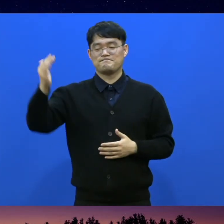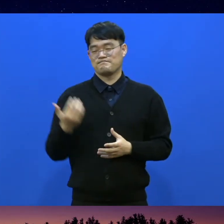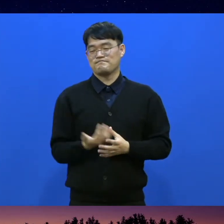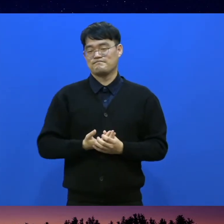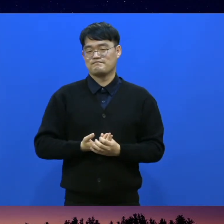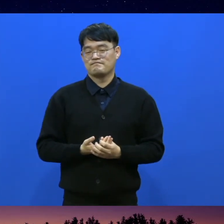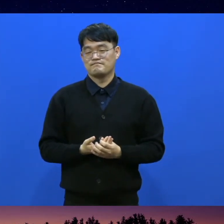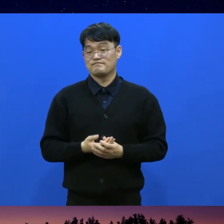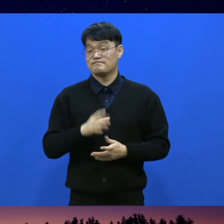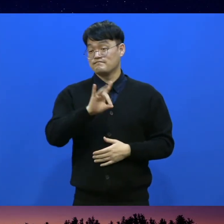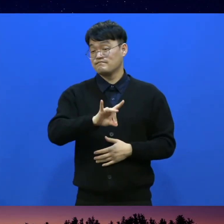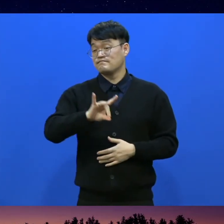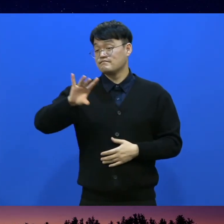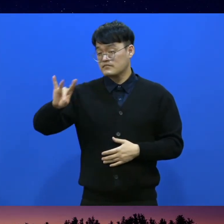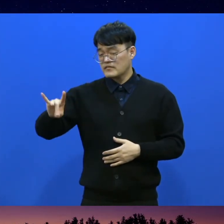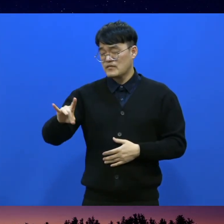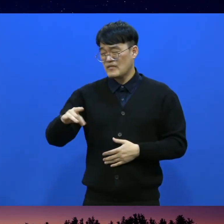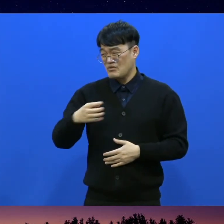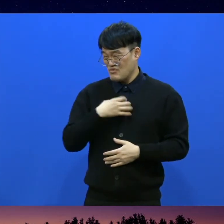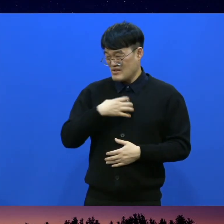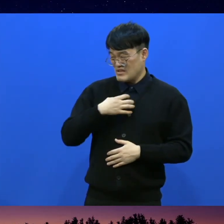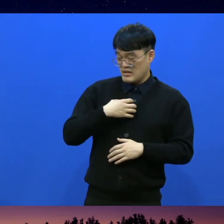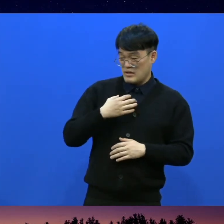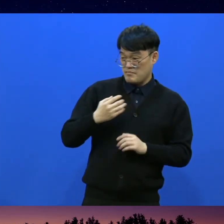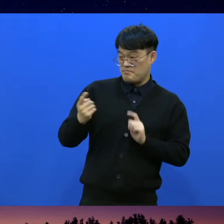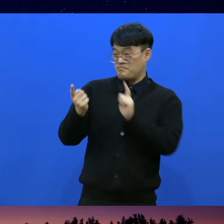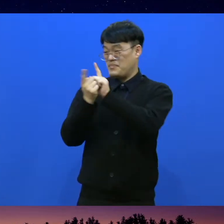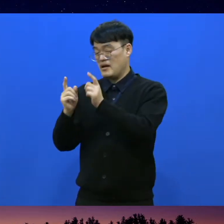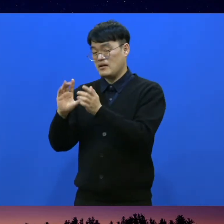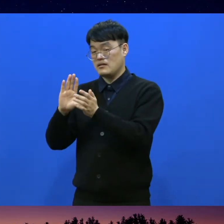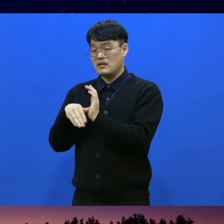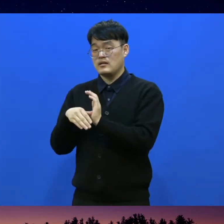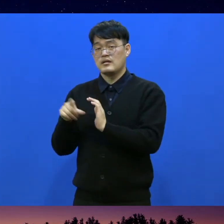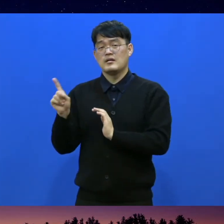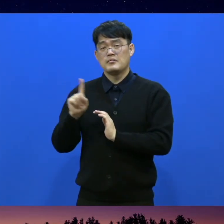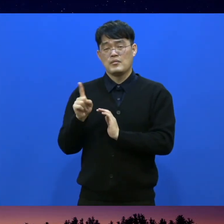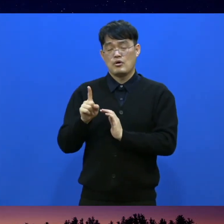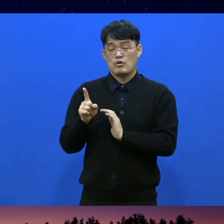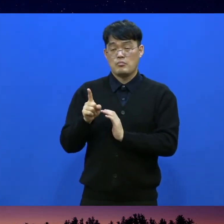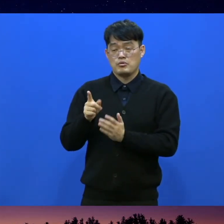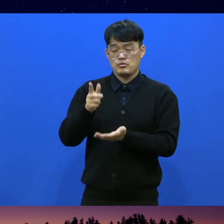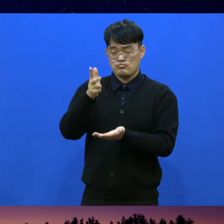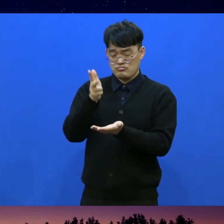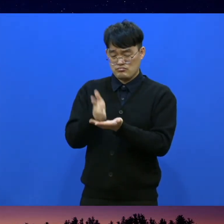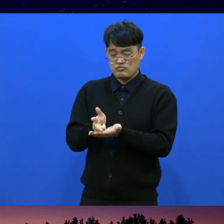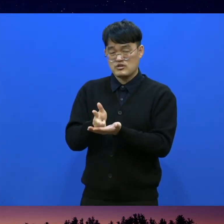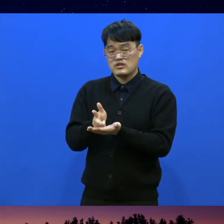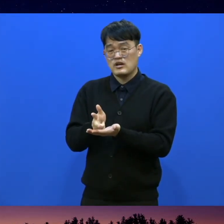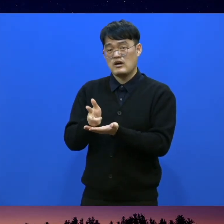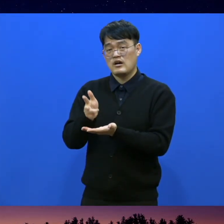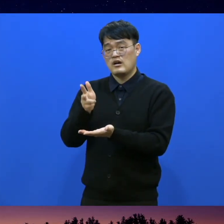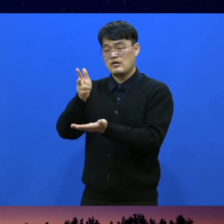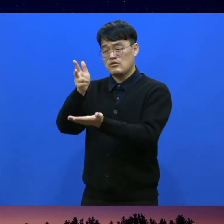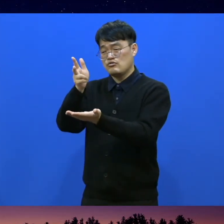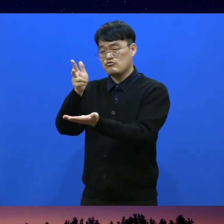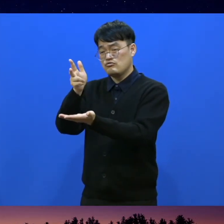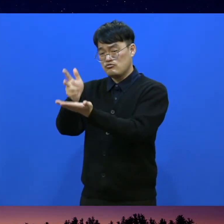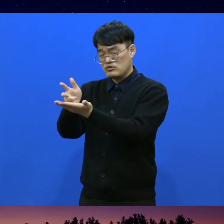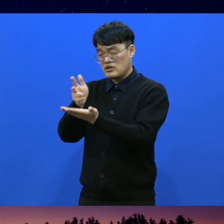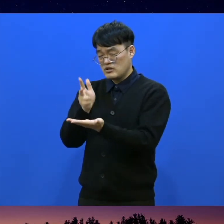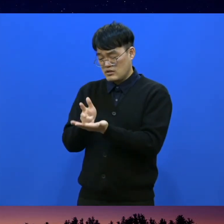어떤 때는요, 위급한 일을 만나고 이럴 때는요, 주차장이 막 복잡할 때는 어디 가서 할 때는 주차장 문제 때문에